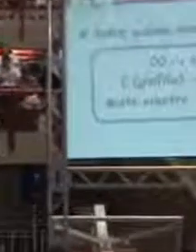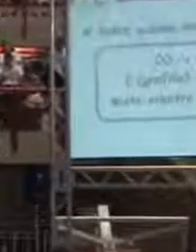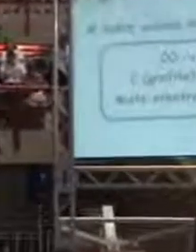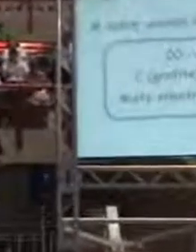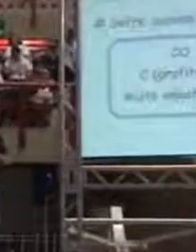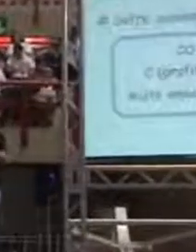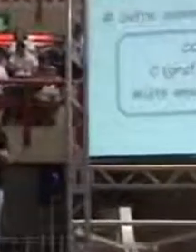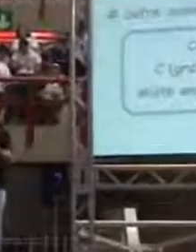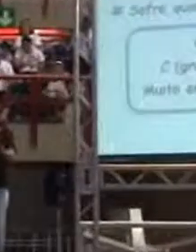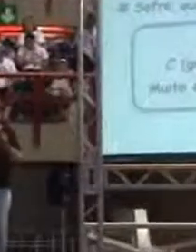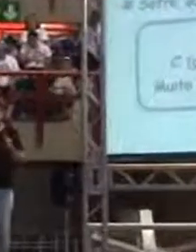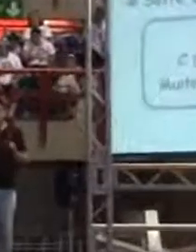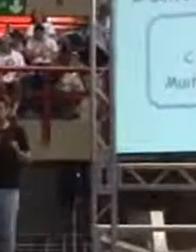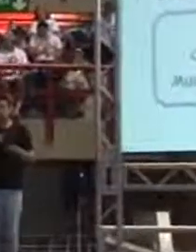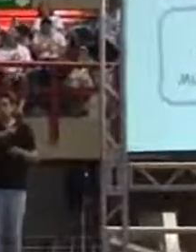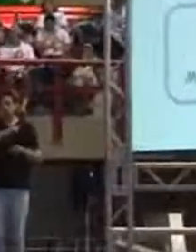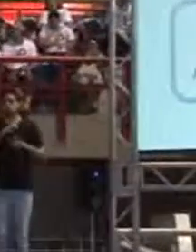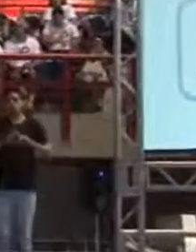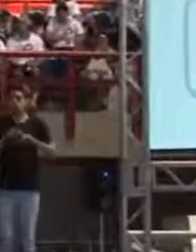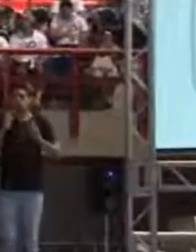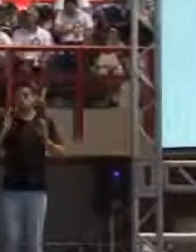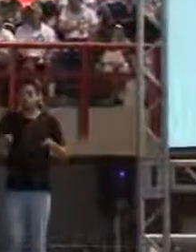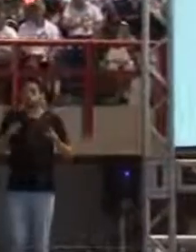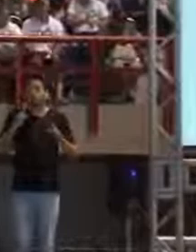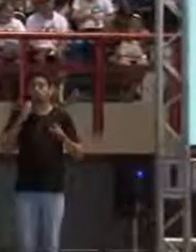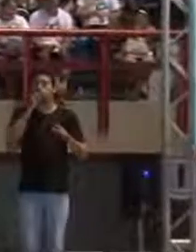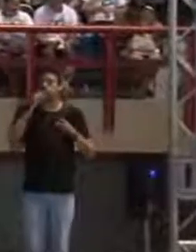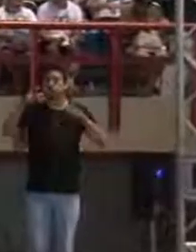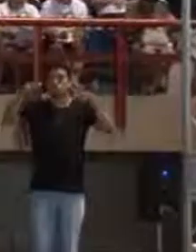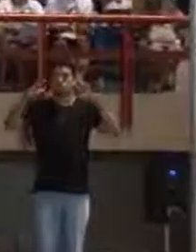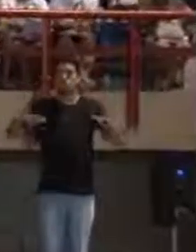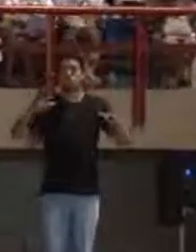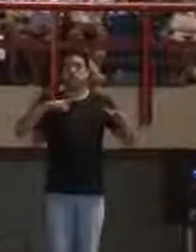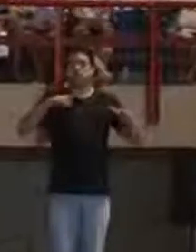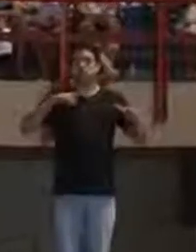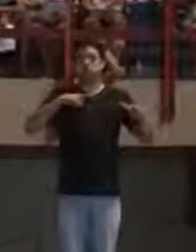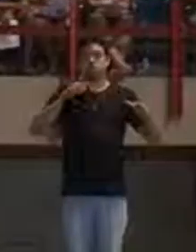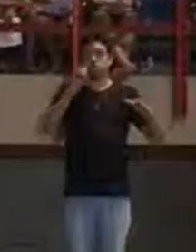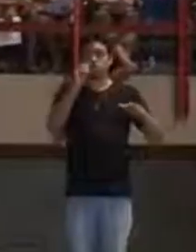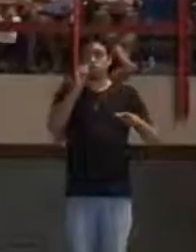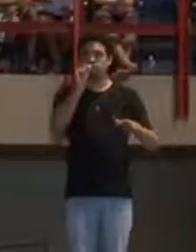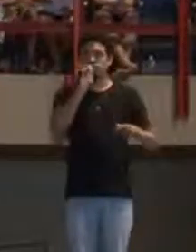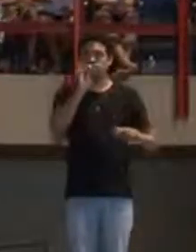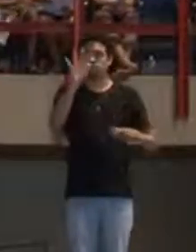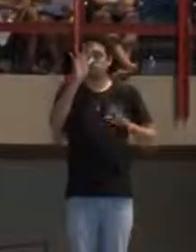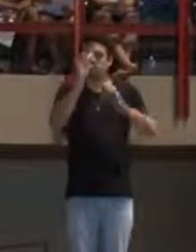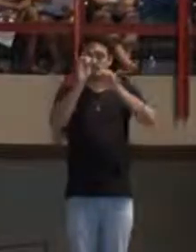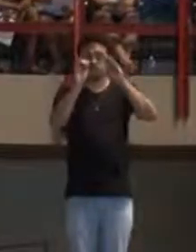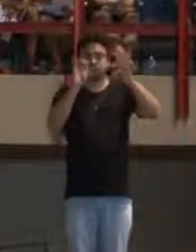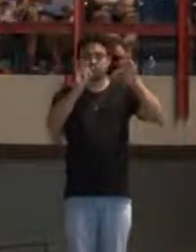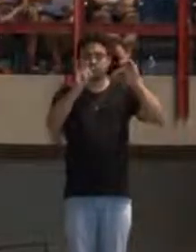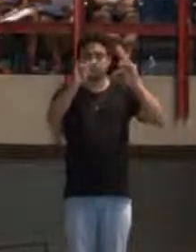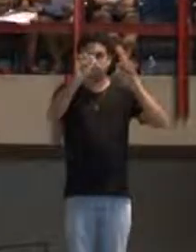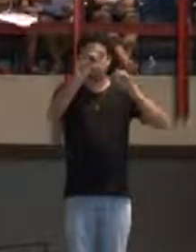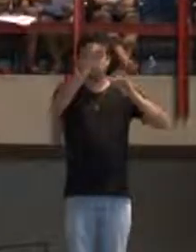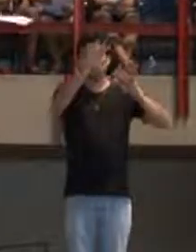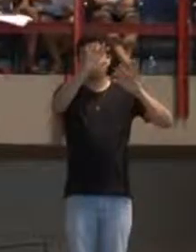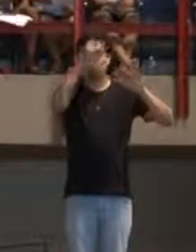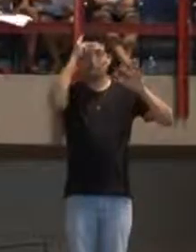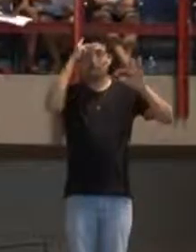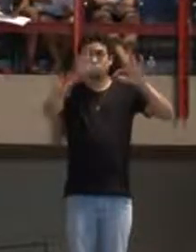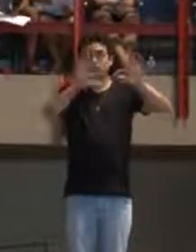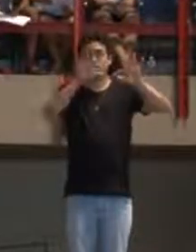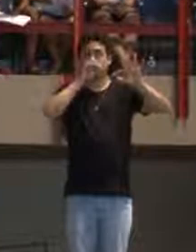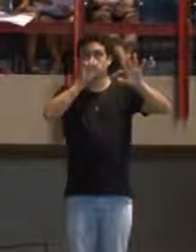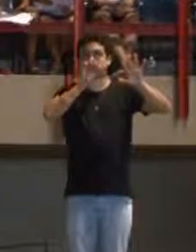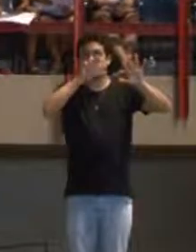esse carbono grafite provoca? É que nos ambientes que tem muito carbono grafite na atmosfera, as pessoas respiram